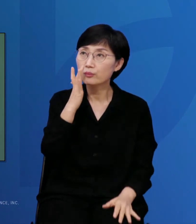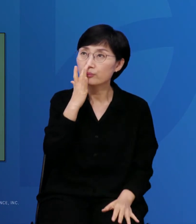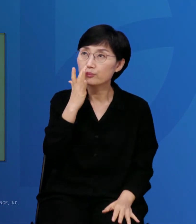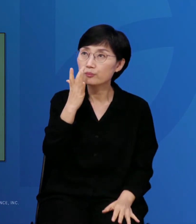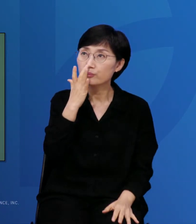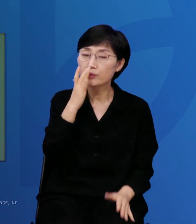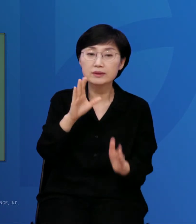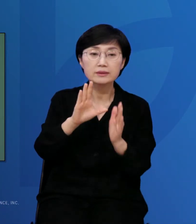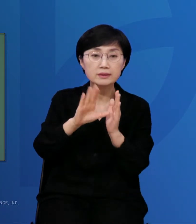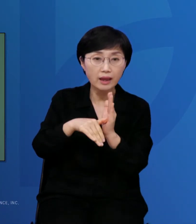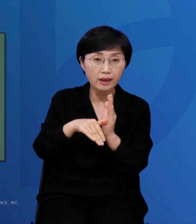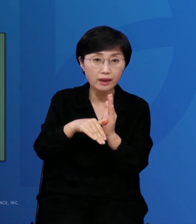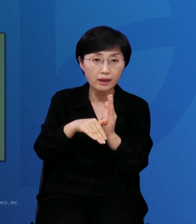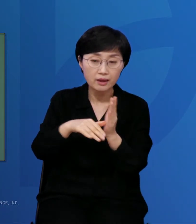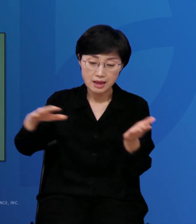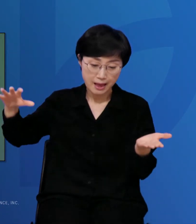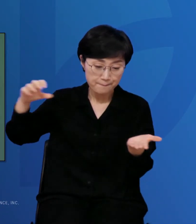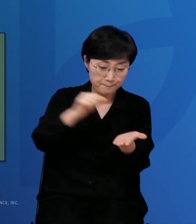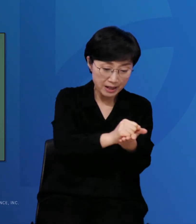거예요.